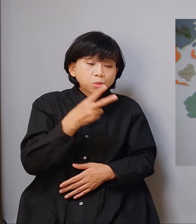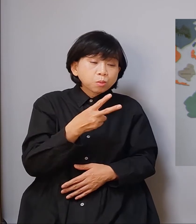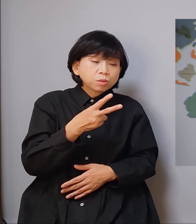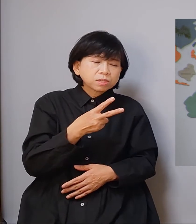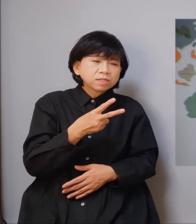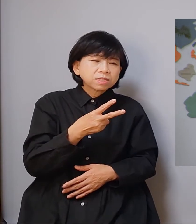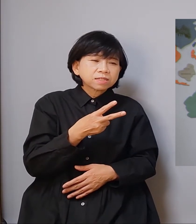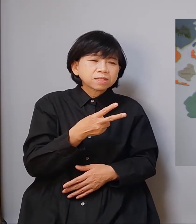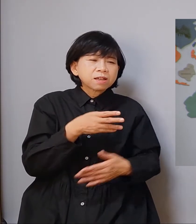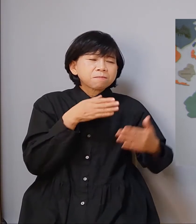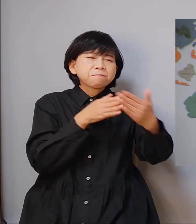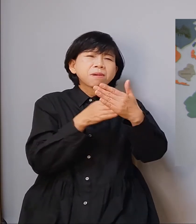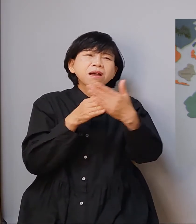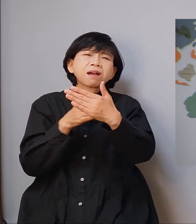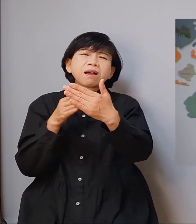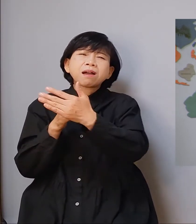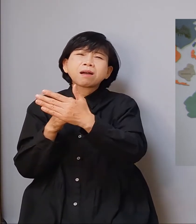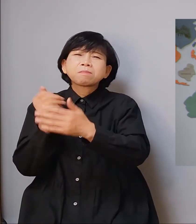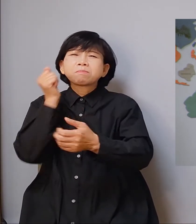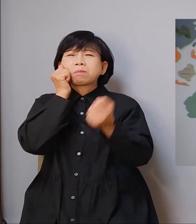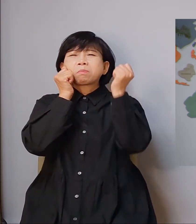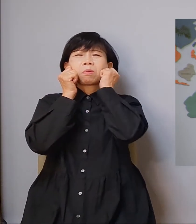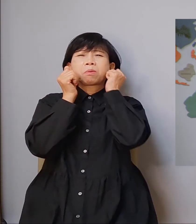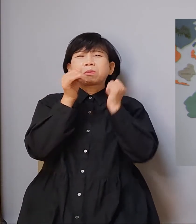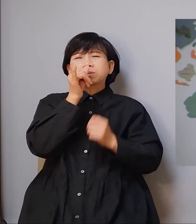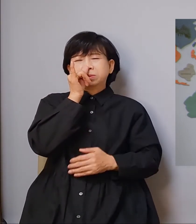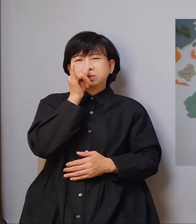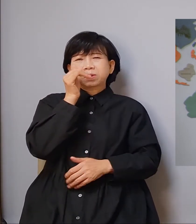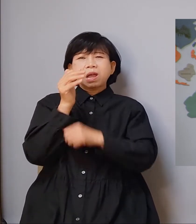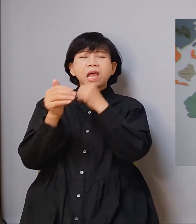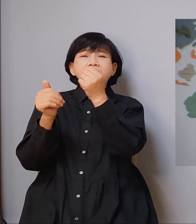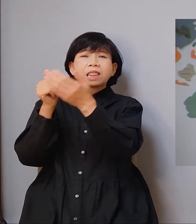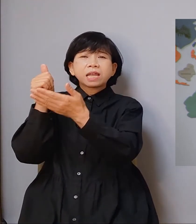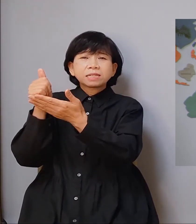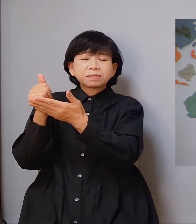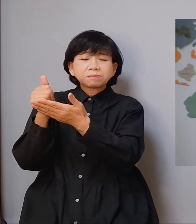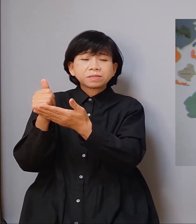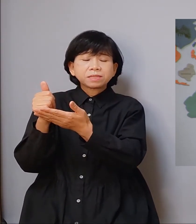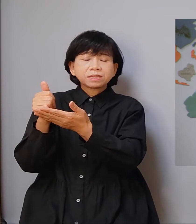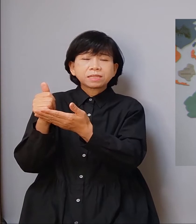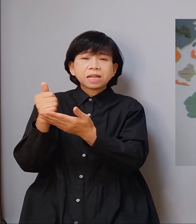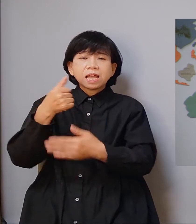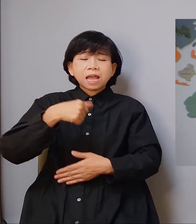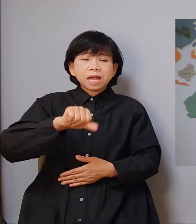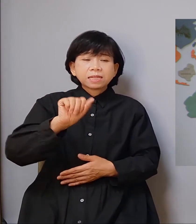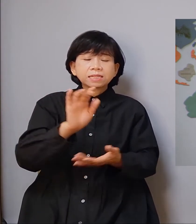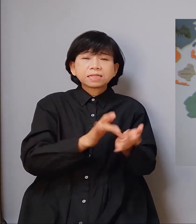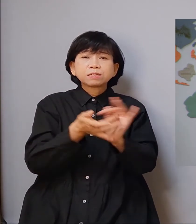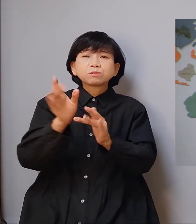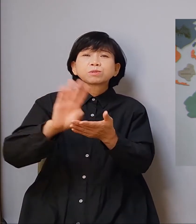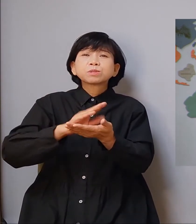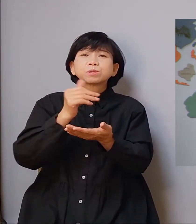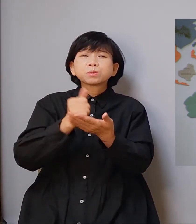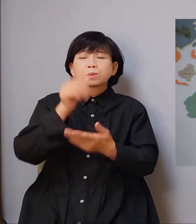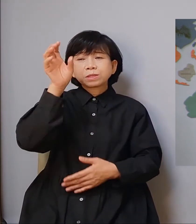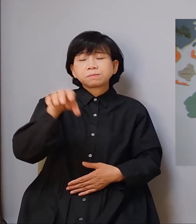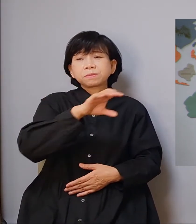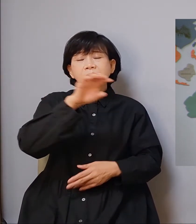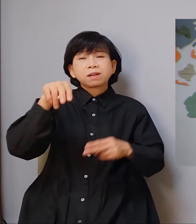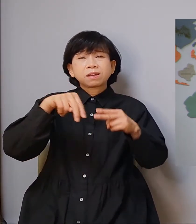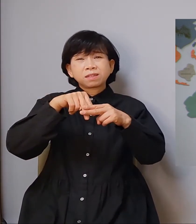거죠. 사랑하는 성도 여러분, 하나님은요 아들 예수 그리스도가 십자가에 못 박혀